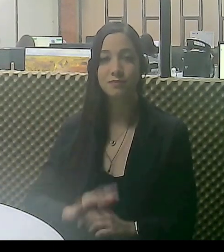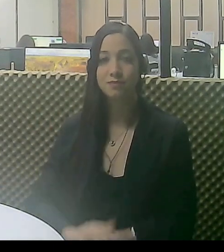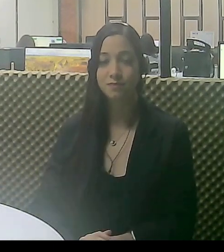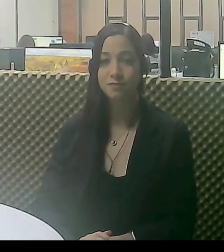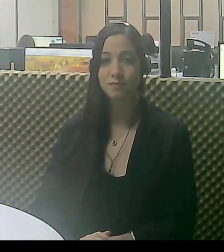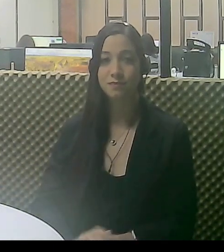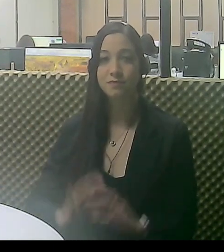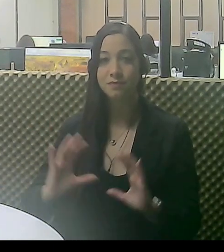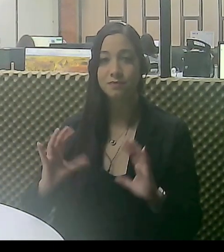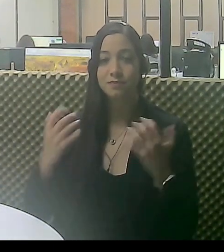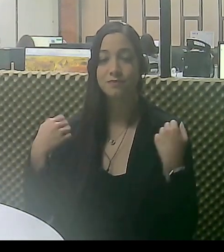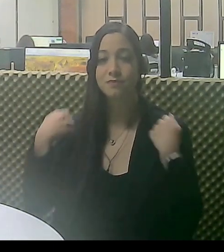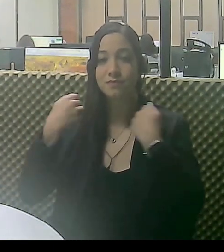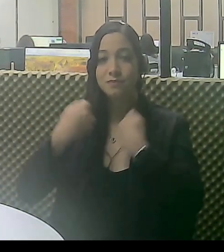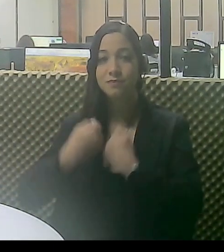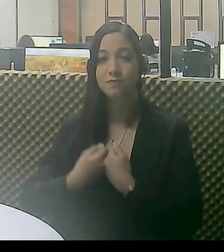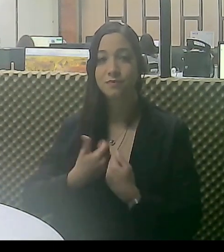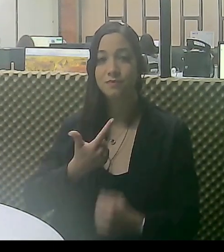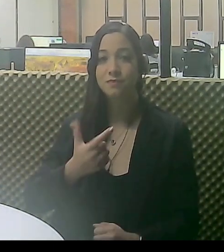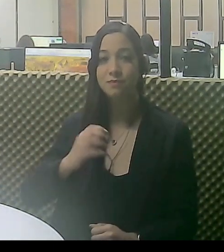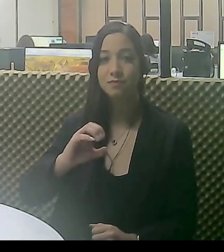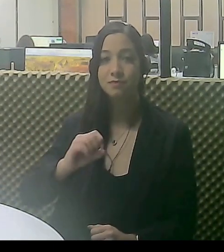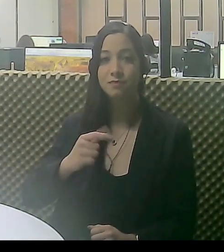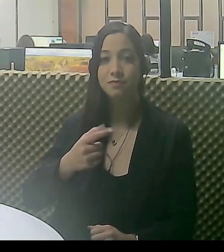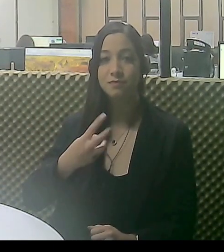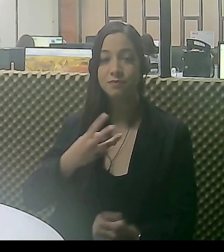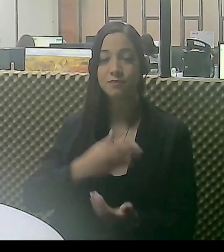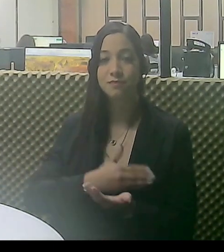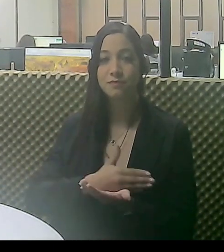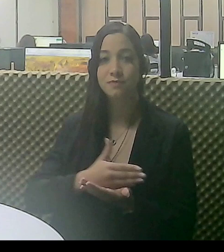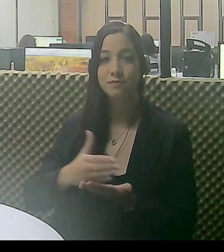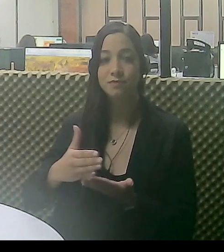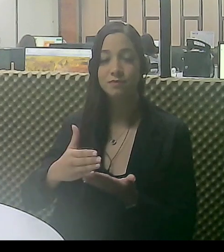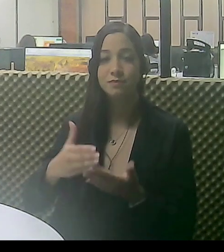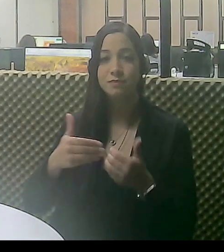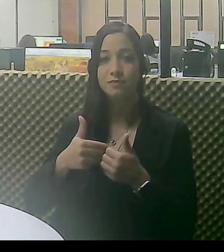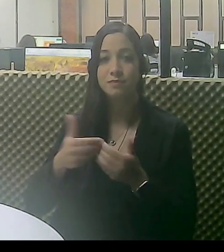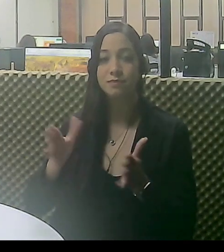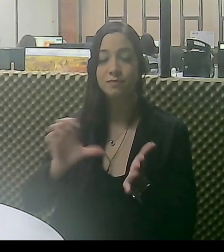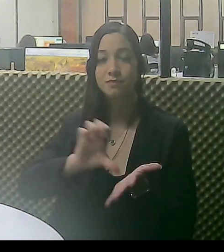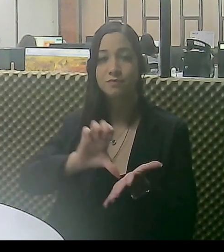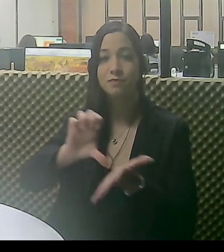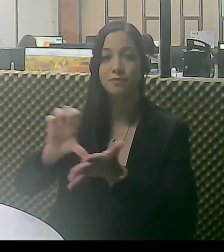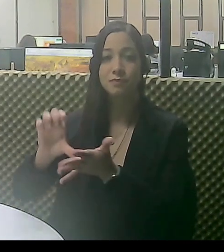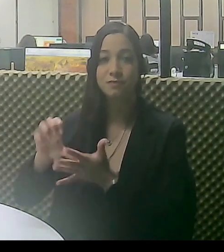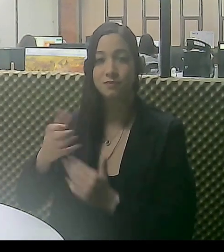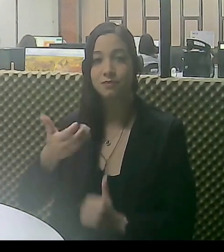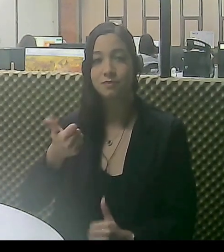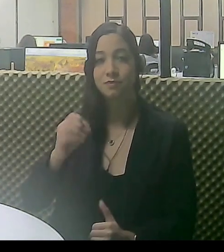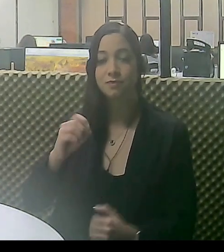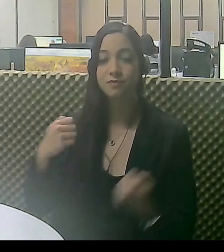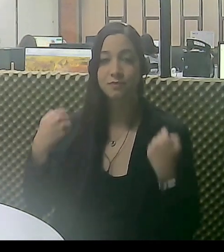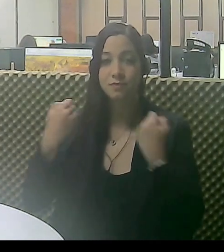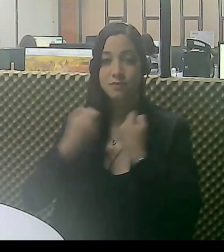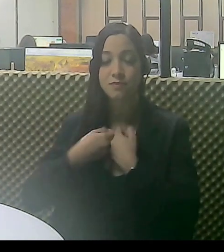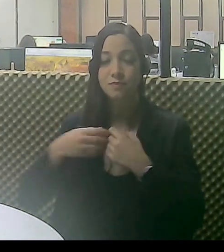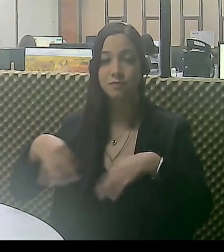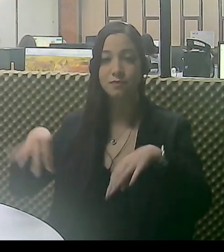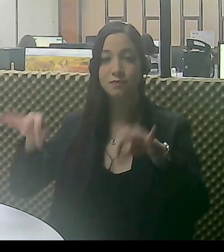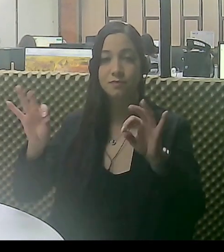Destaque Nacional. A campanha do Agasalho 2023 está em andamento e dispõe de mais de 10 pontos de arrecadação de roupas e